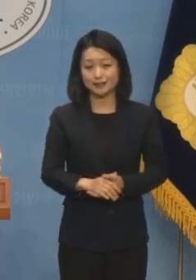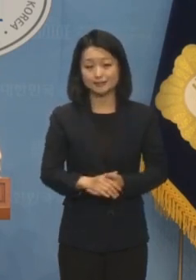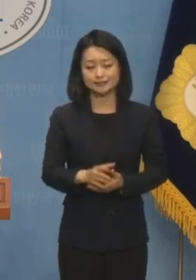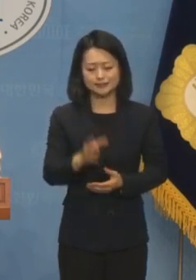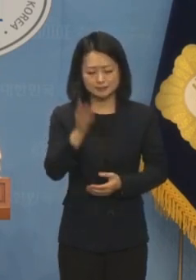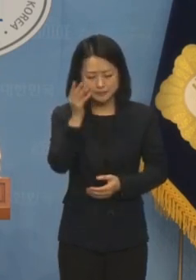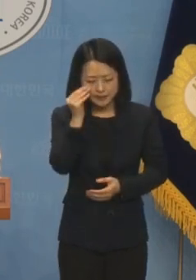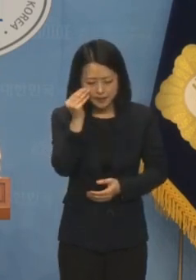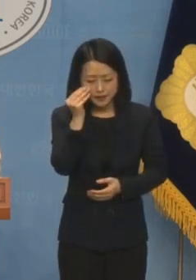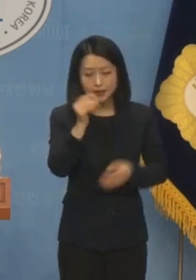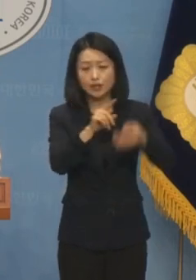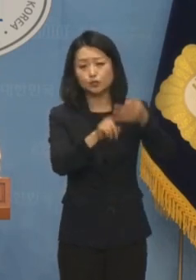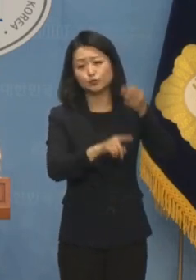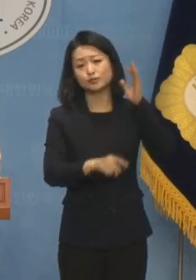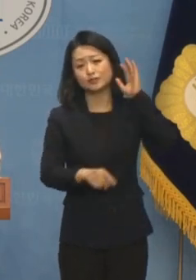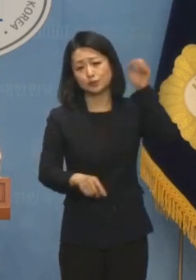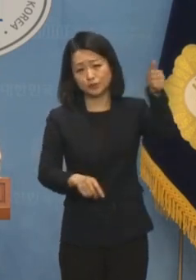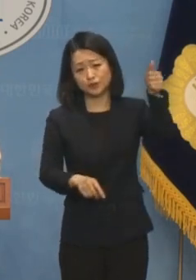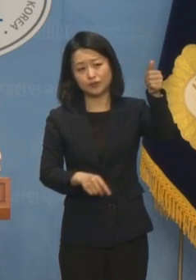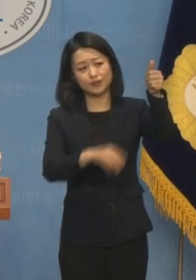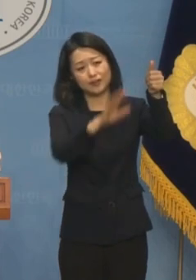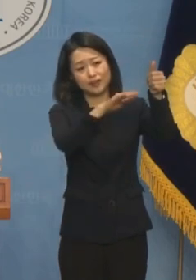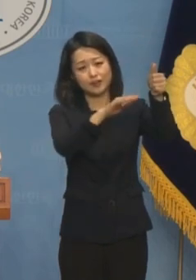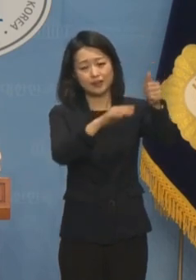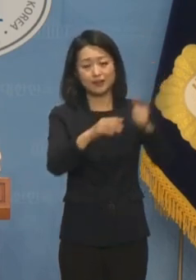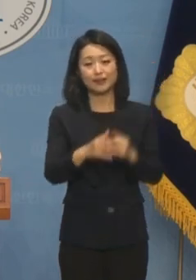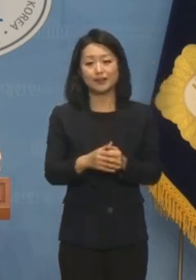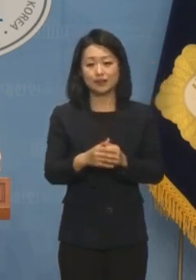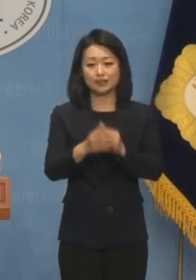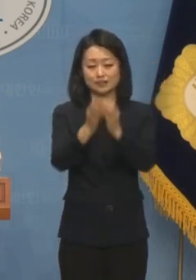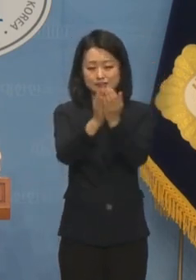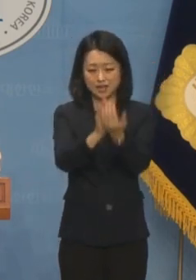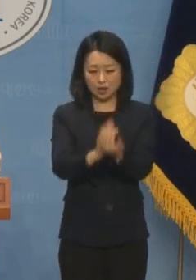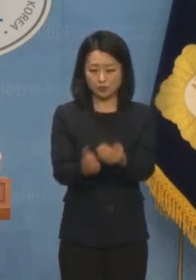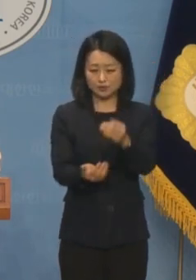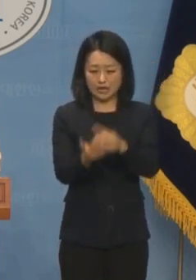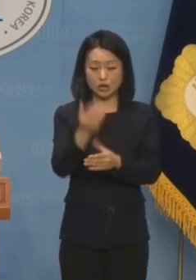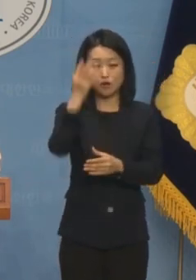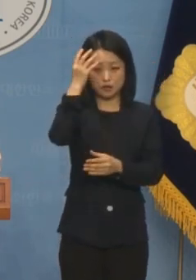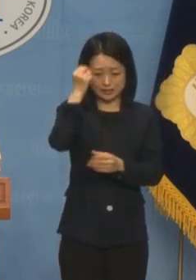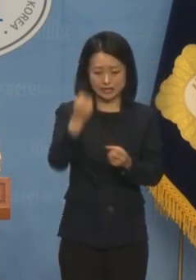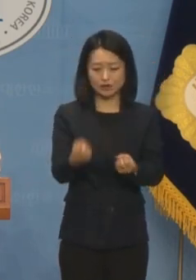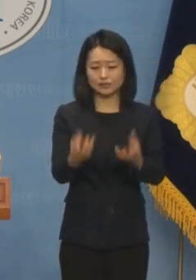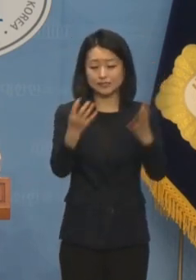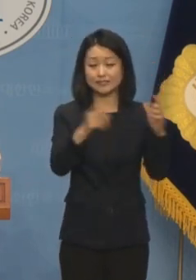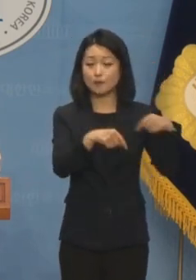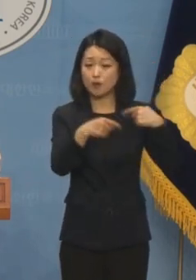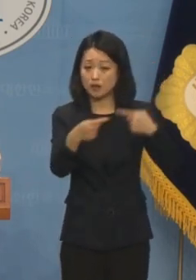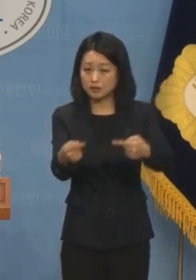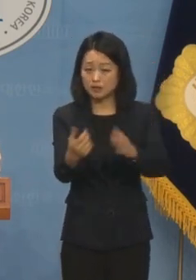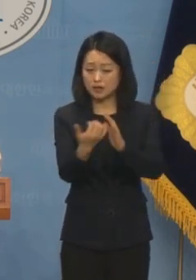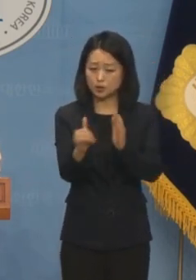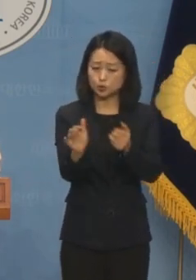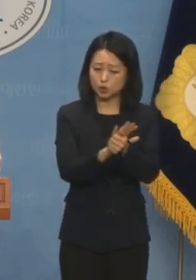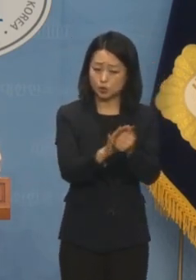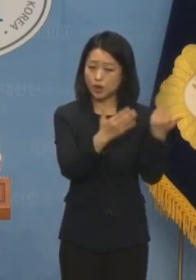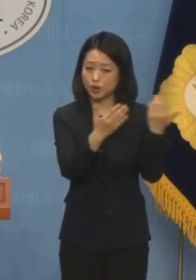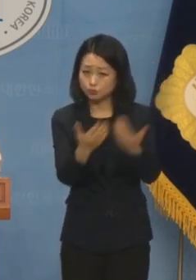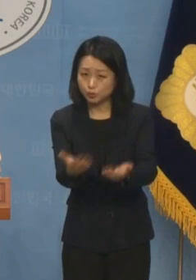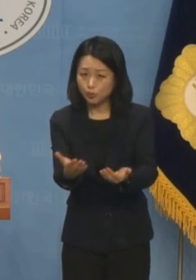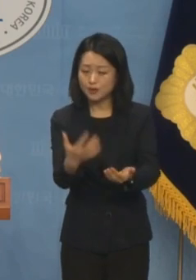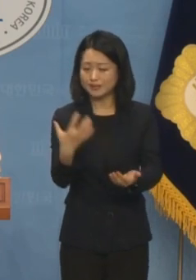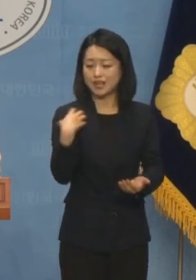부디 윤석열 정부가 기억식에 참여하여 가족들을 진심으로 위로하고 책임